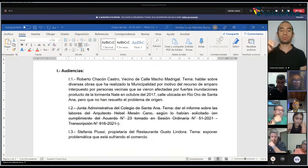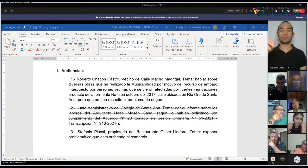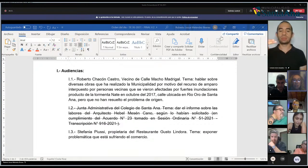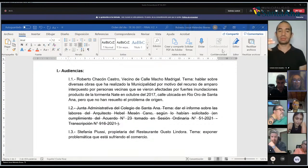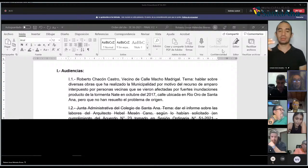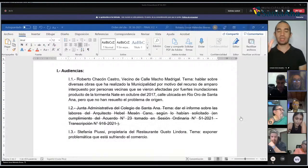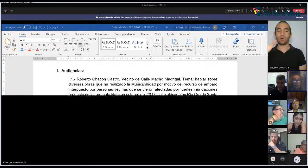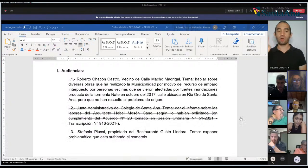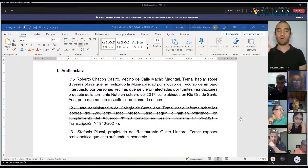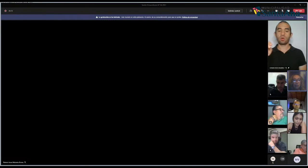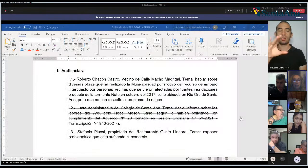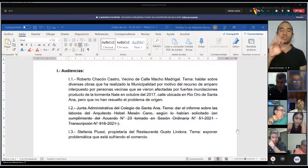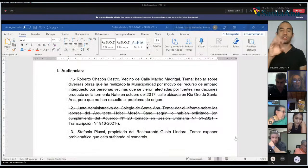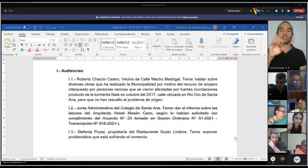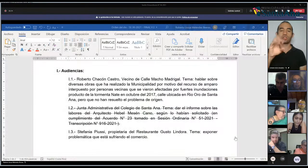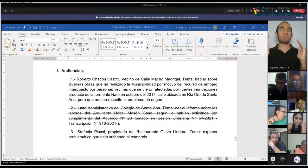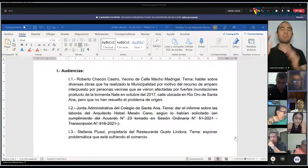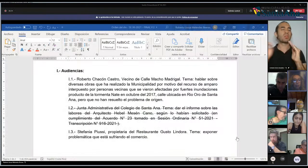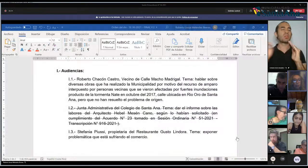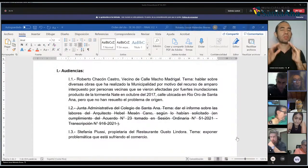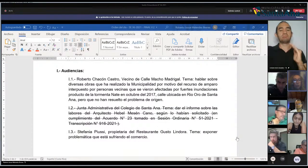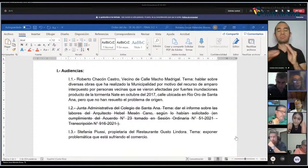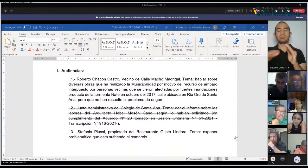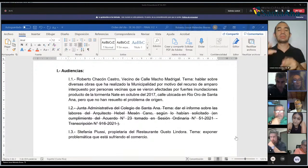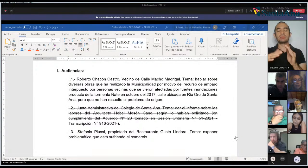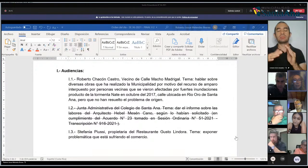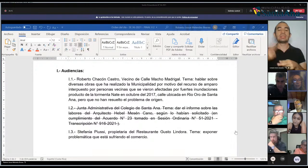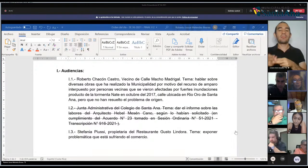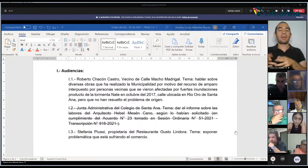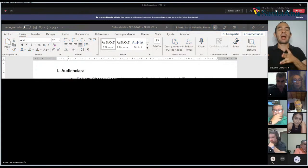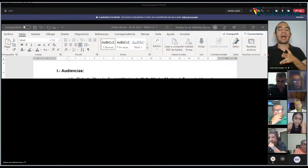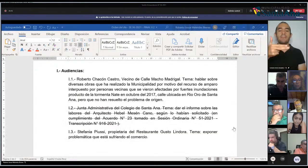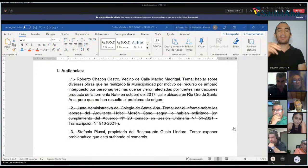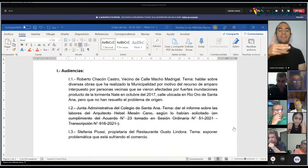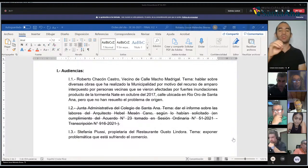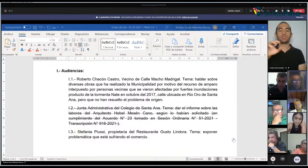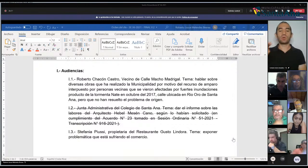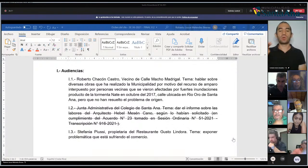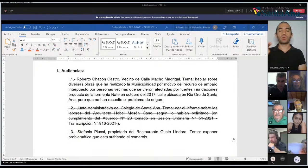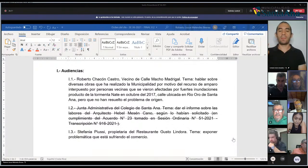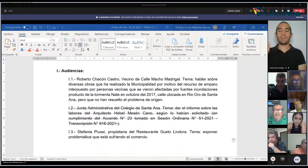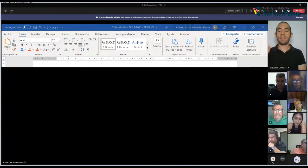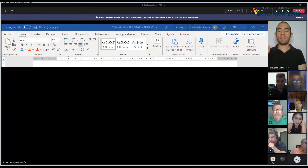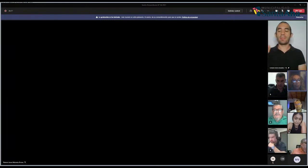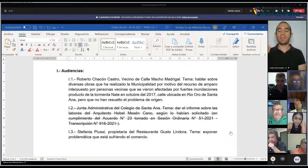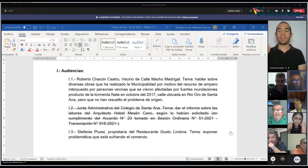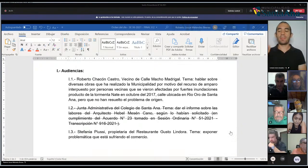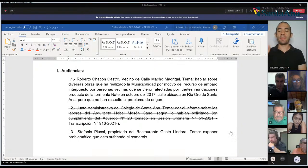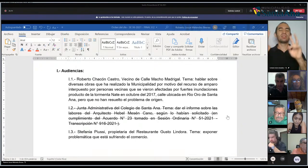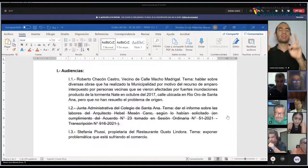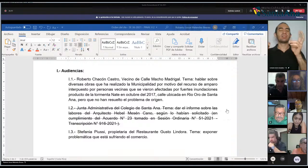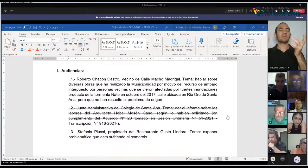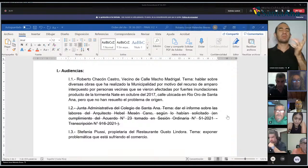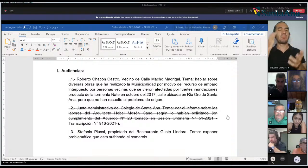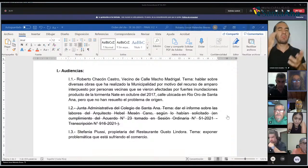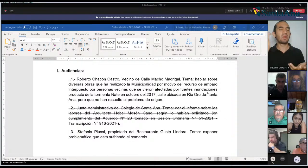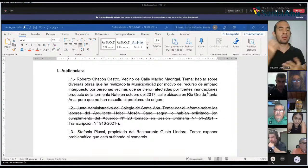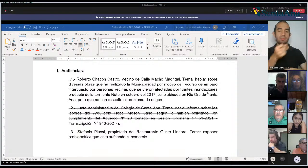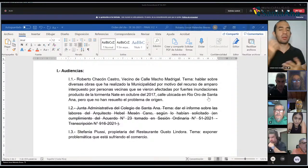madrigal que nos trae el tema sobre las diversas obras que se han realizado por parte de la municipalidad